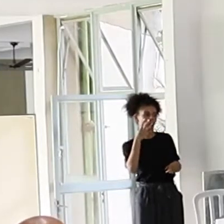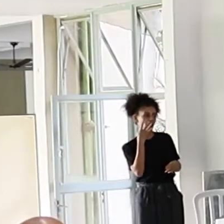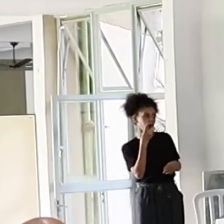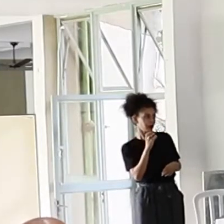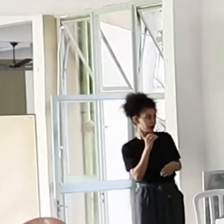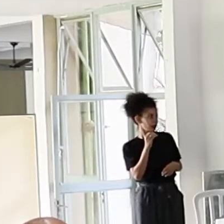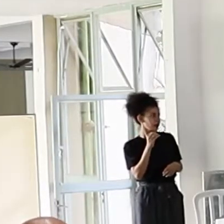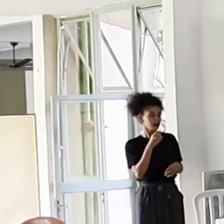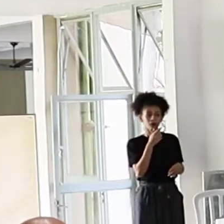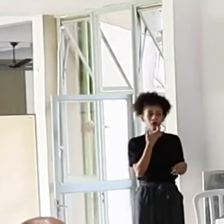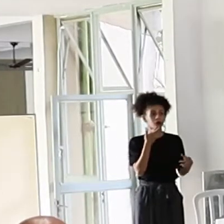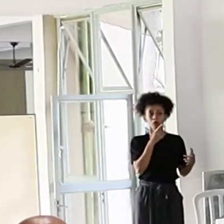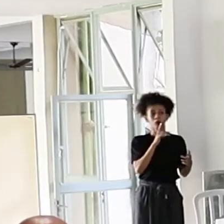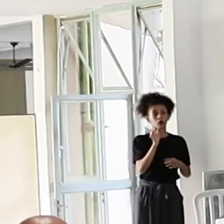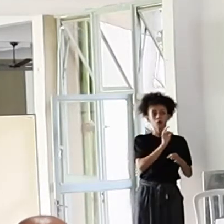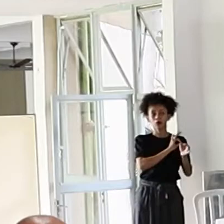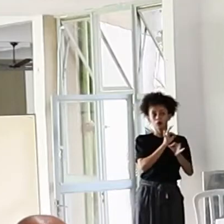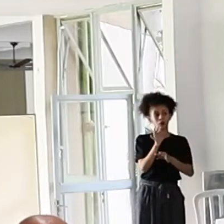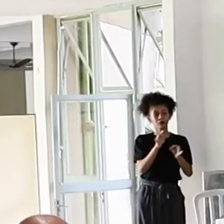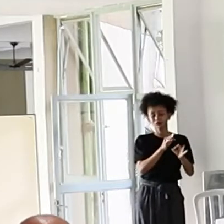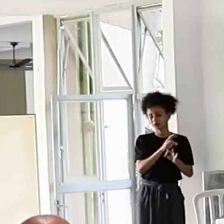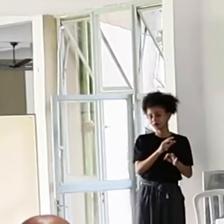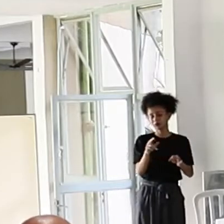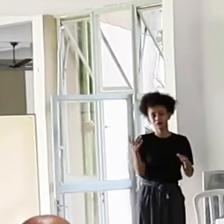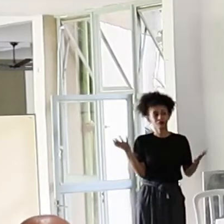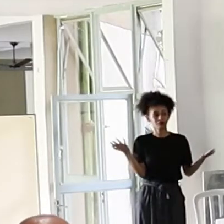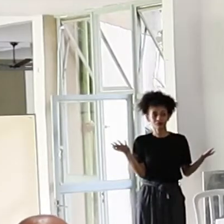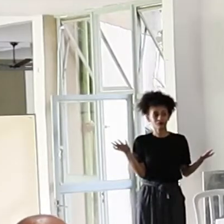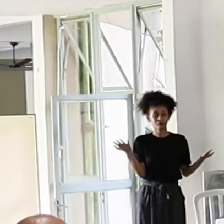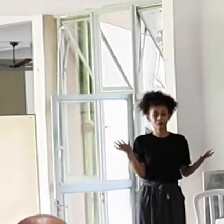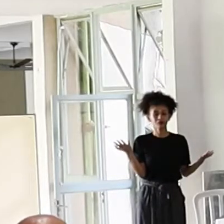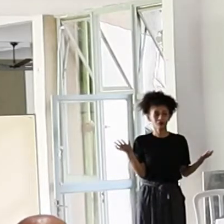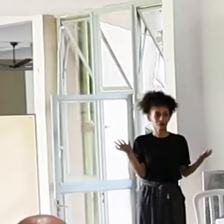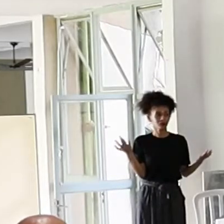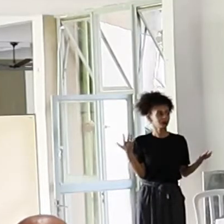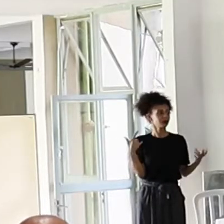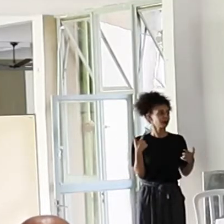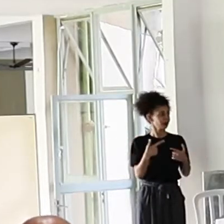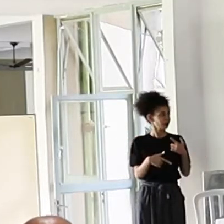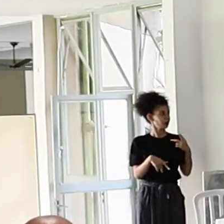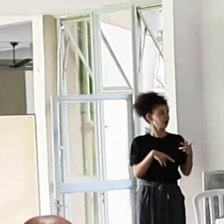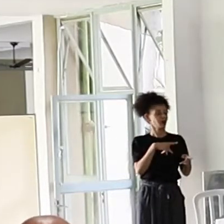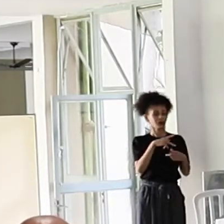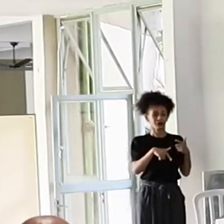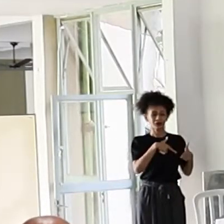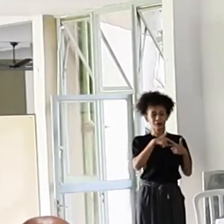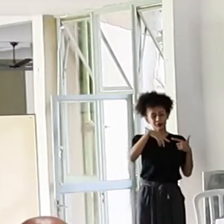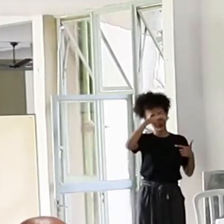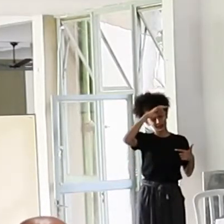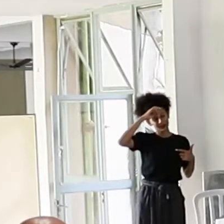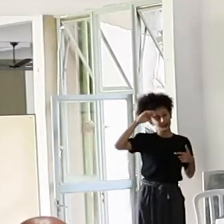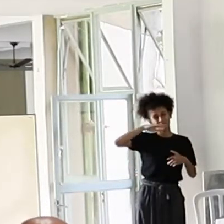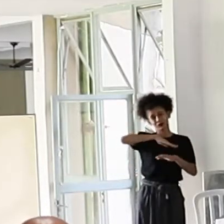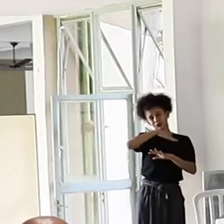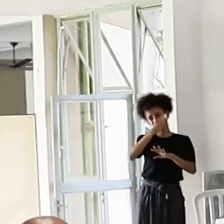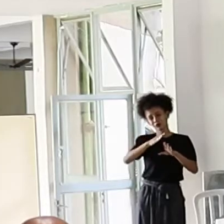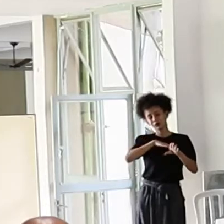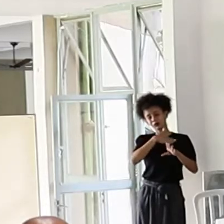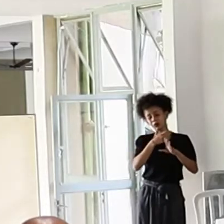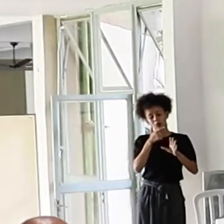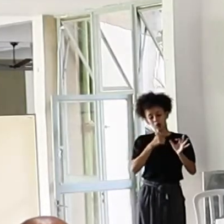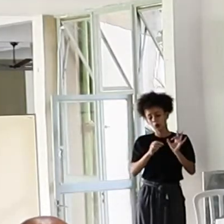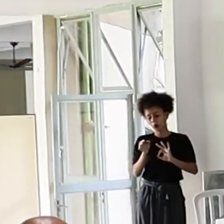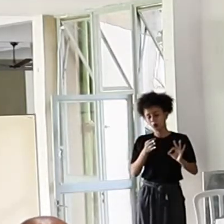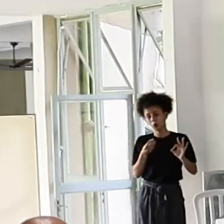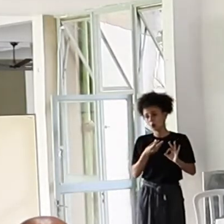40 não consegue se organizar por ele motivos até que uma população que trabalha muito que passa o dia todo fora que